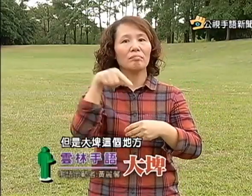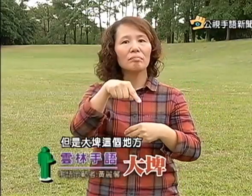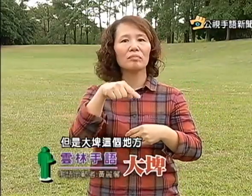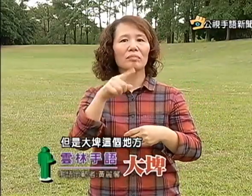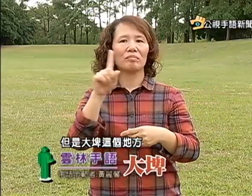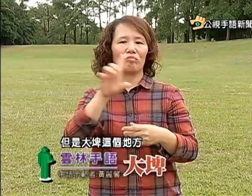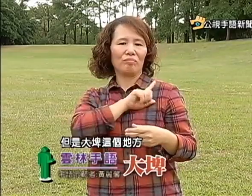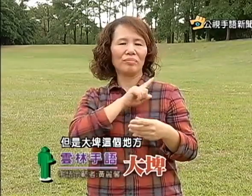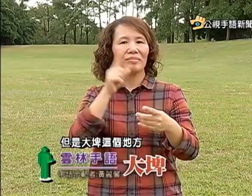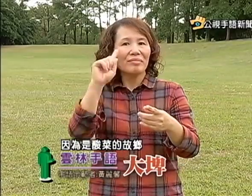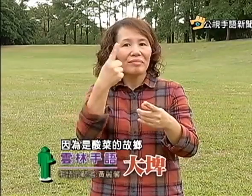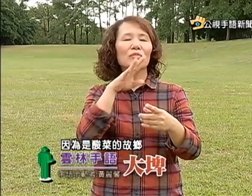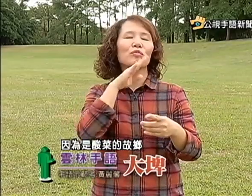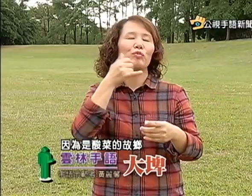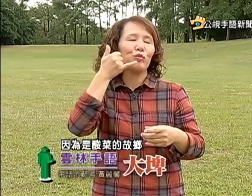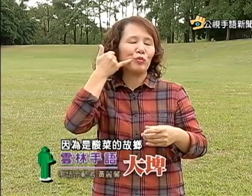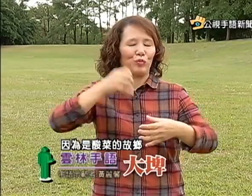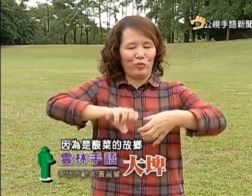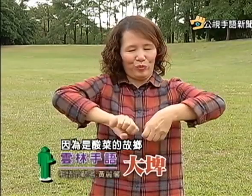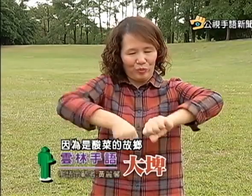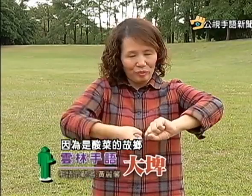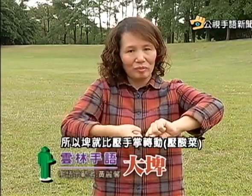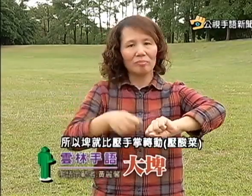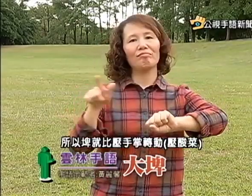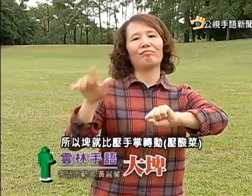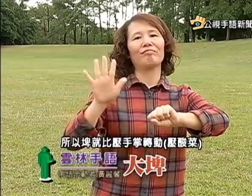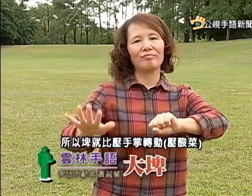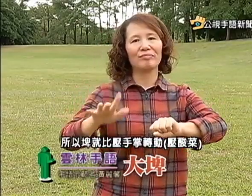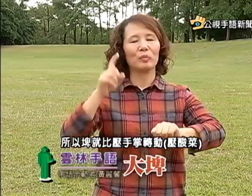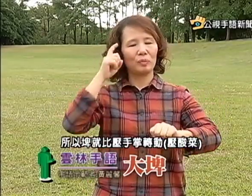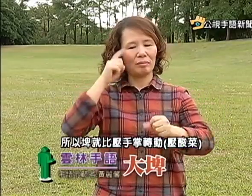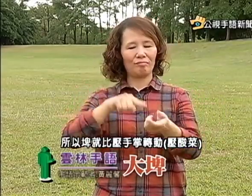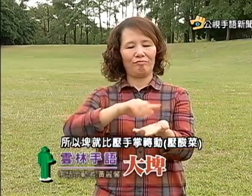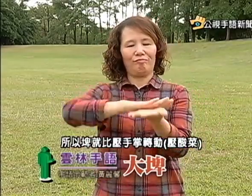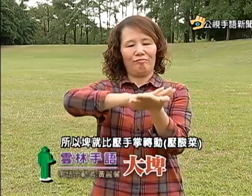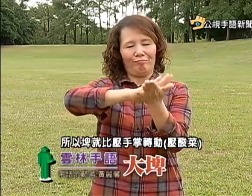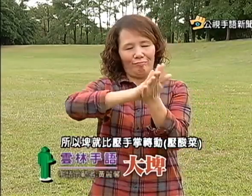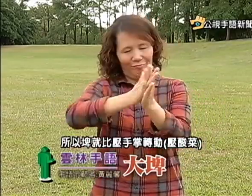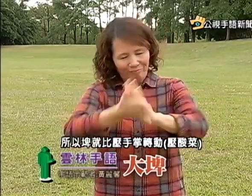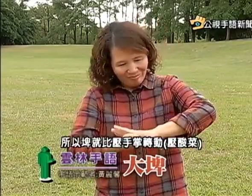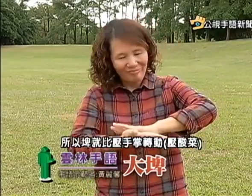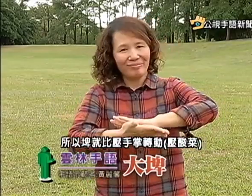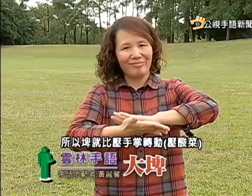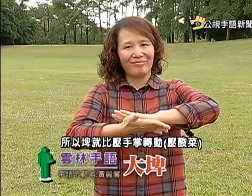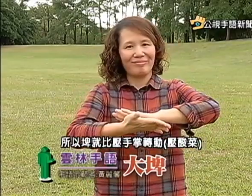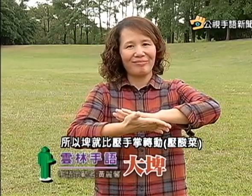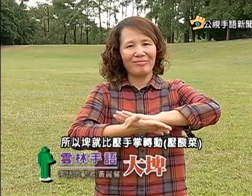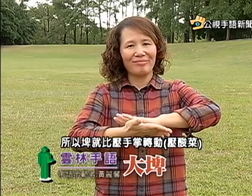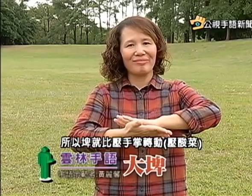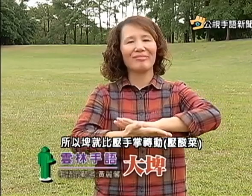陂这个地方因为是酸菜的故乡，所以陂就比压手掌转动。